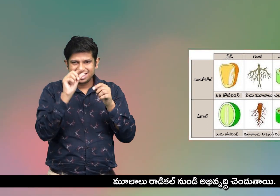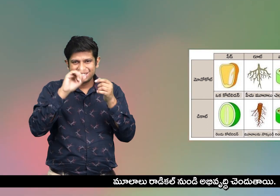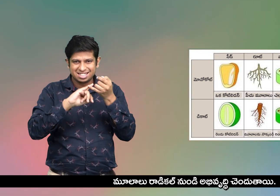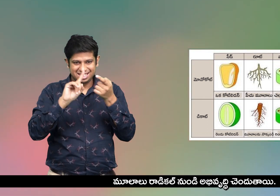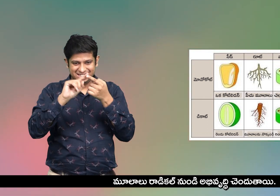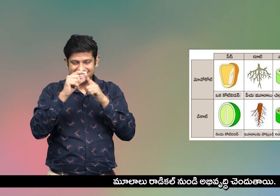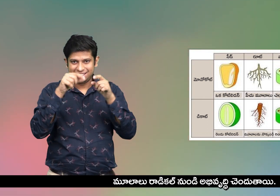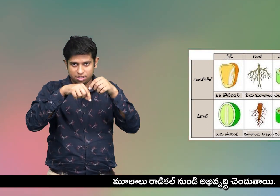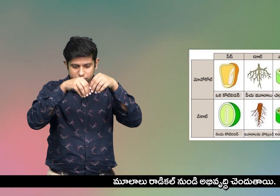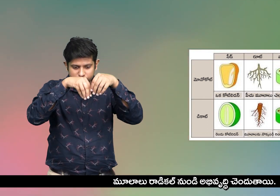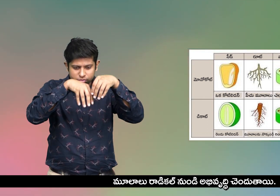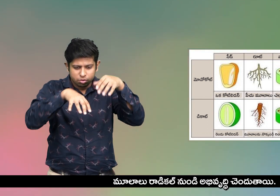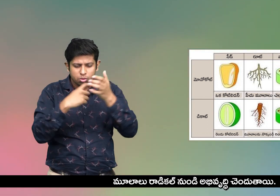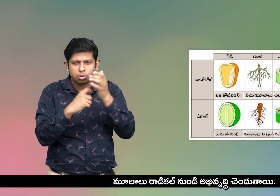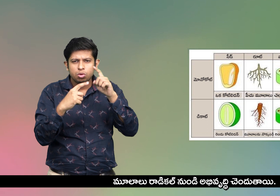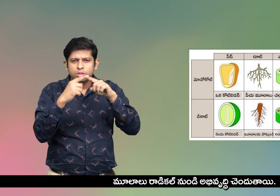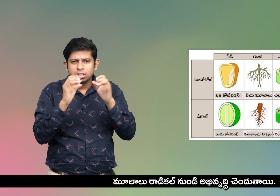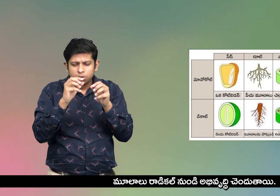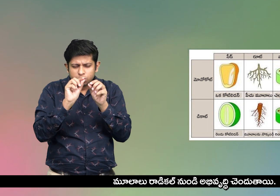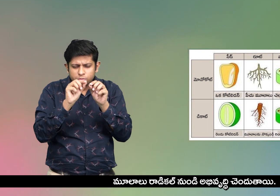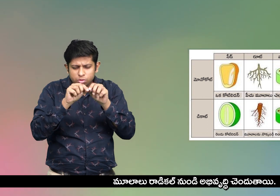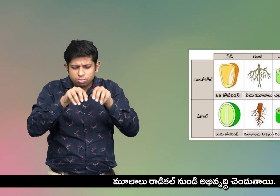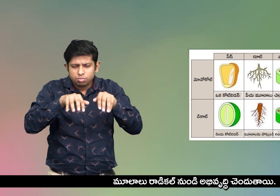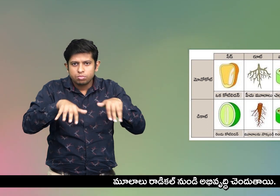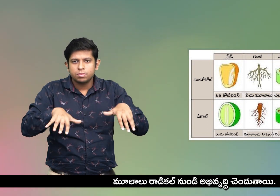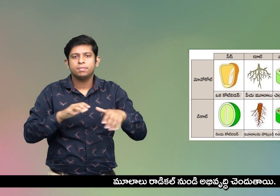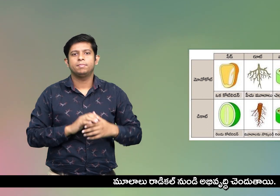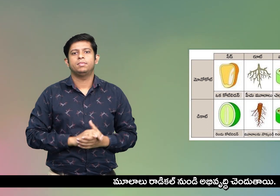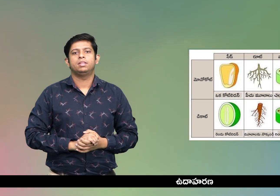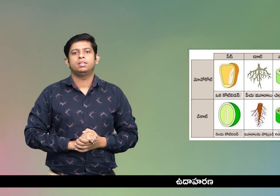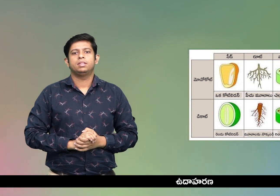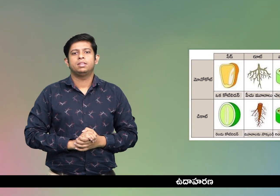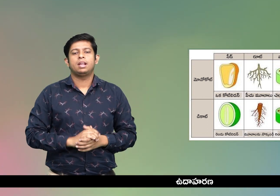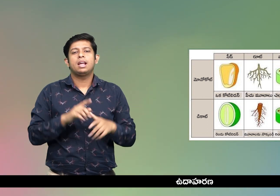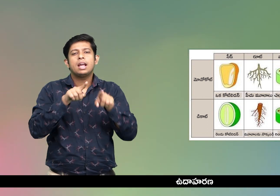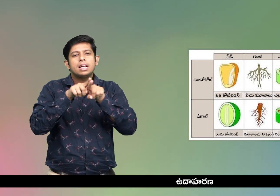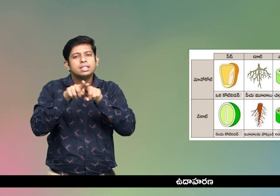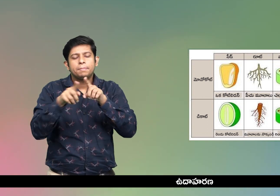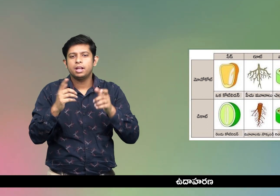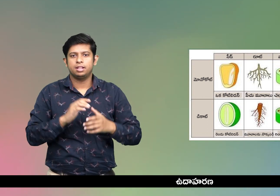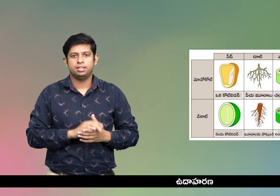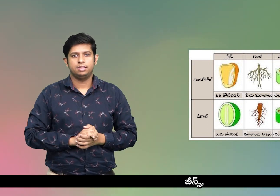మూలాలు రాడికల్ నుండి అభివృద్ధి చెందుతాయి. ఉదాహరణ